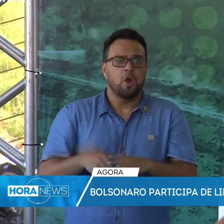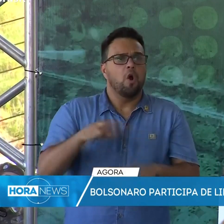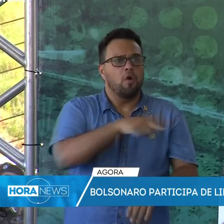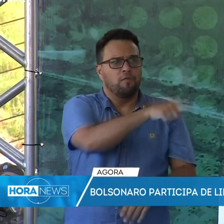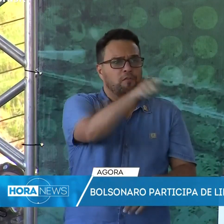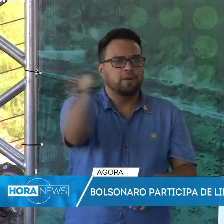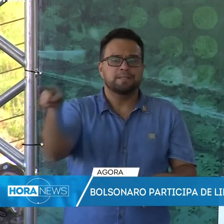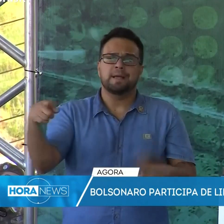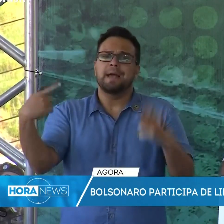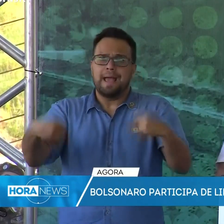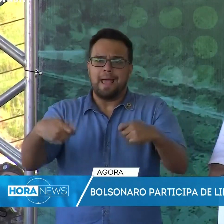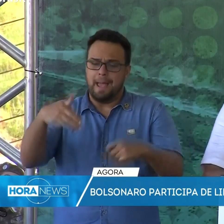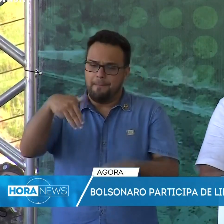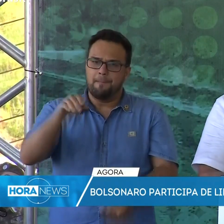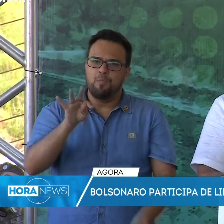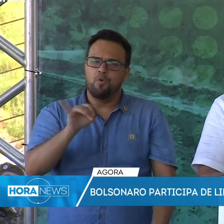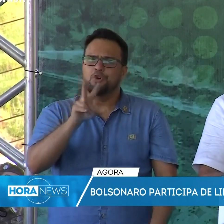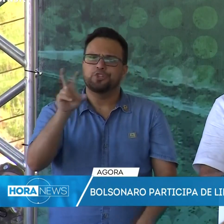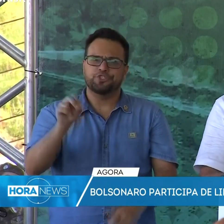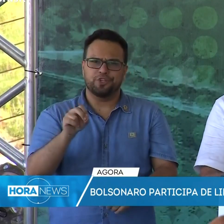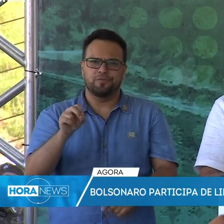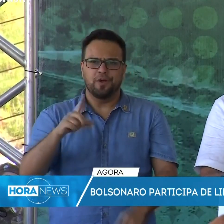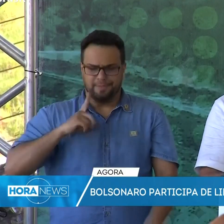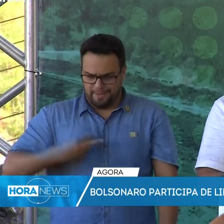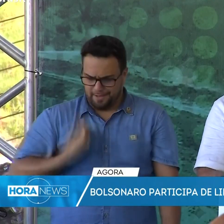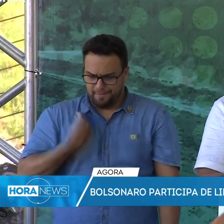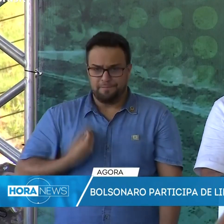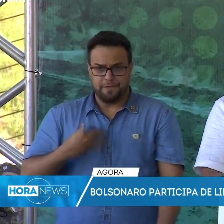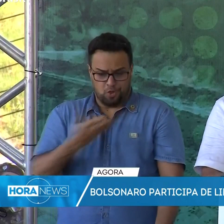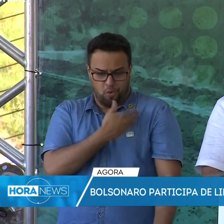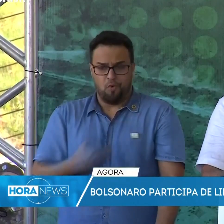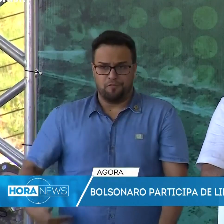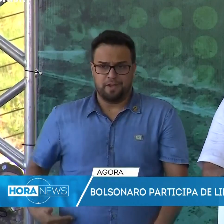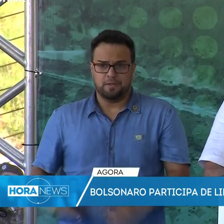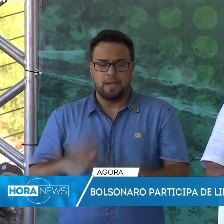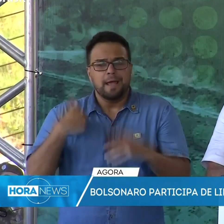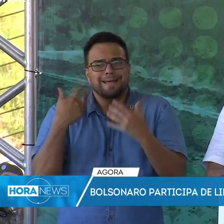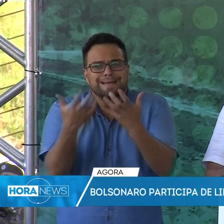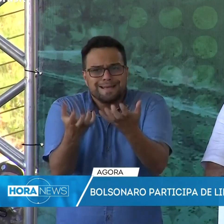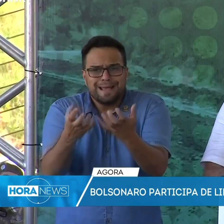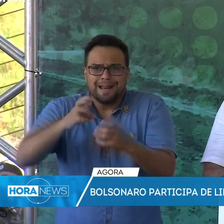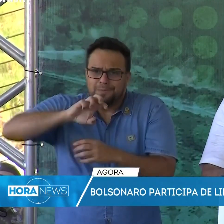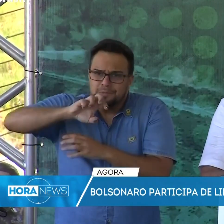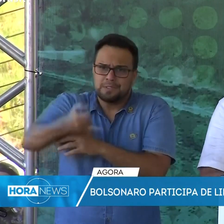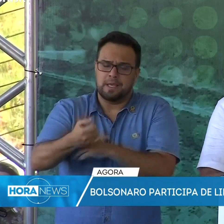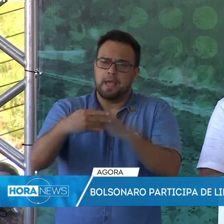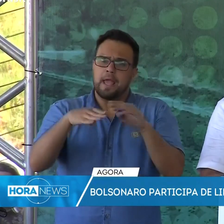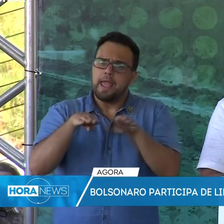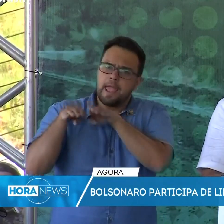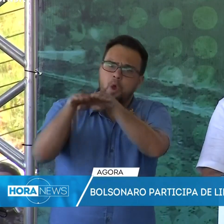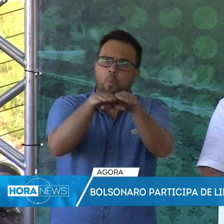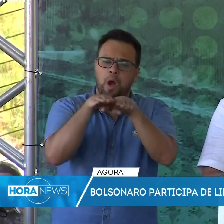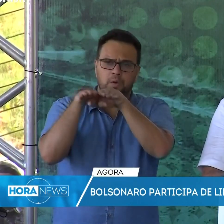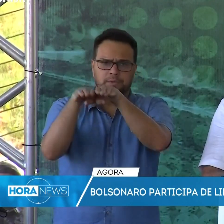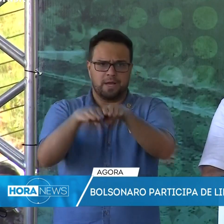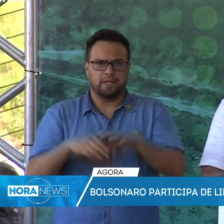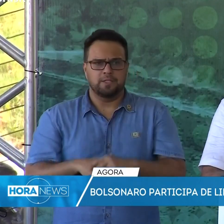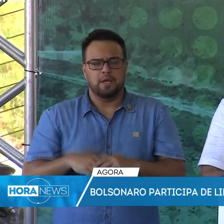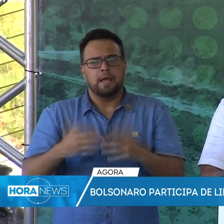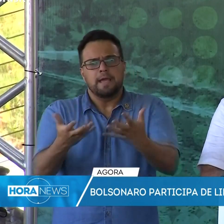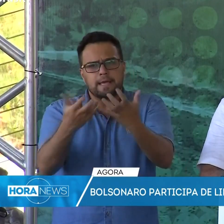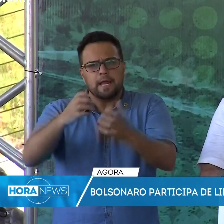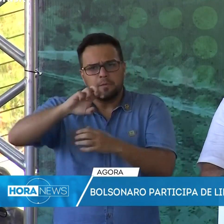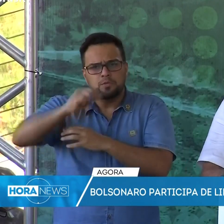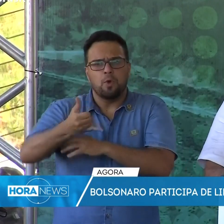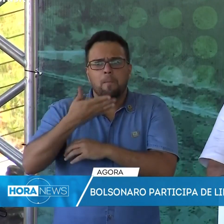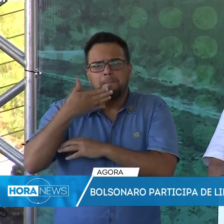Vocês são a nossa razão de existir. Queremos sim buscar uma igualdade por cima. Queremos